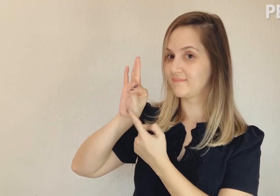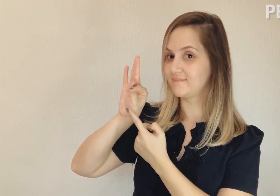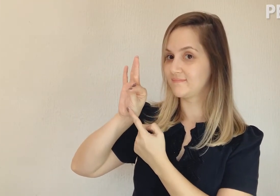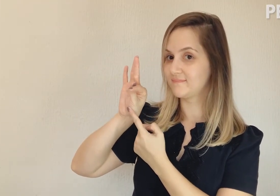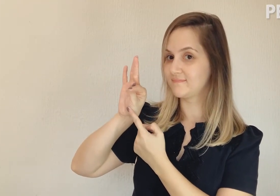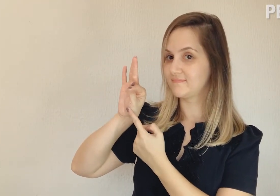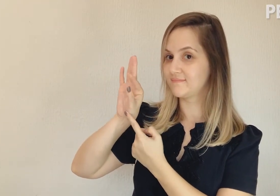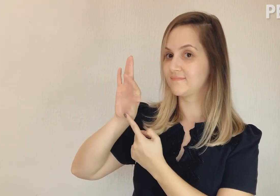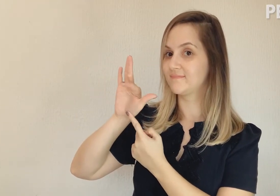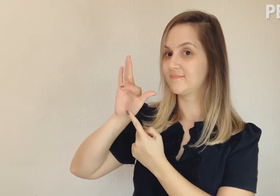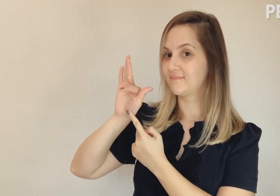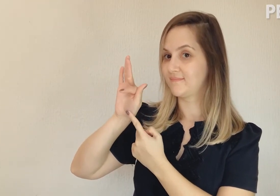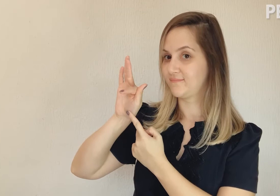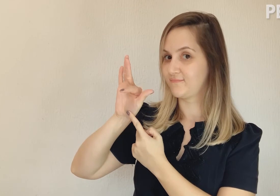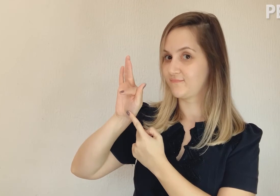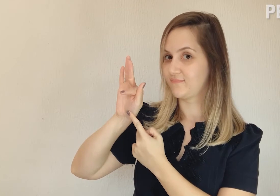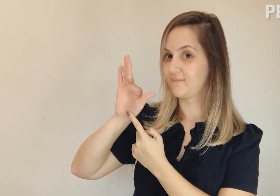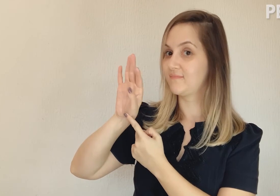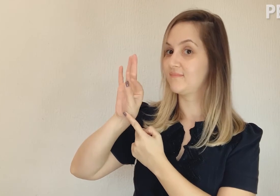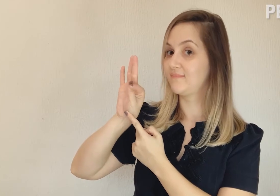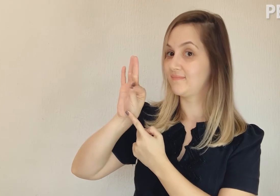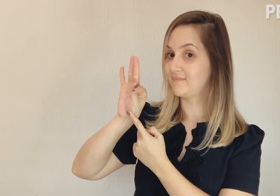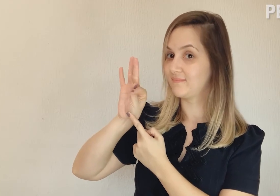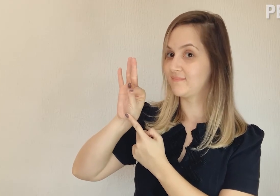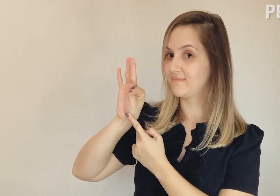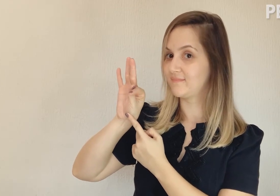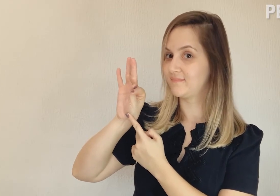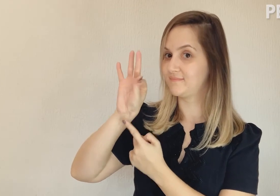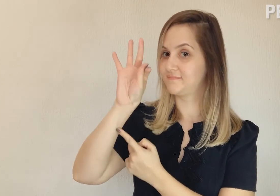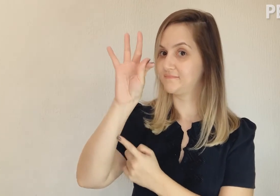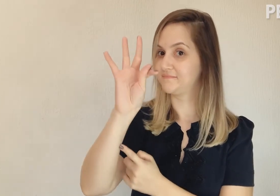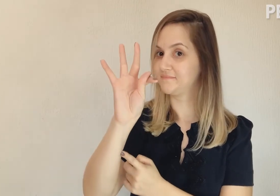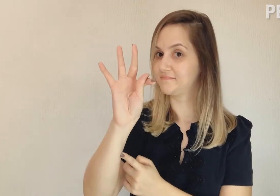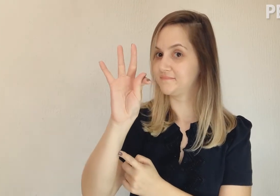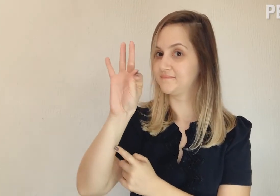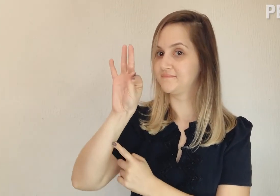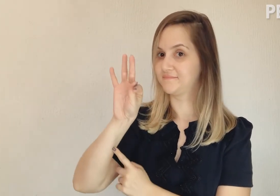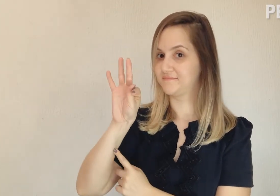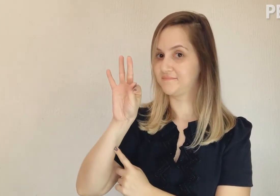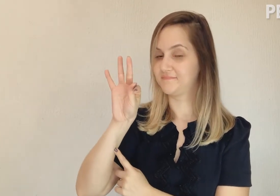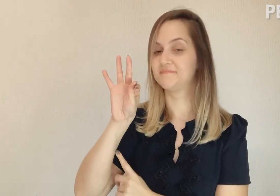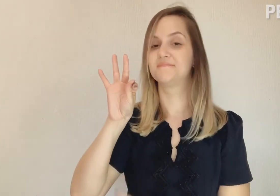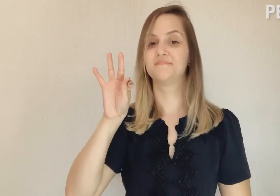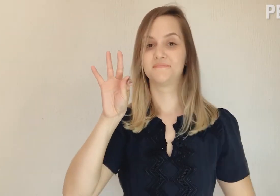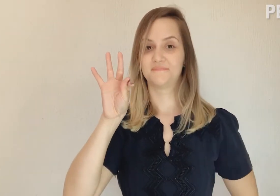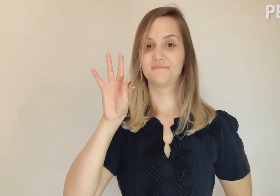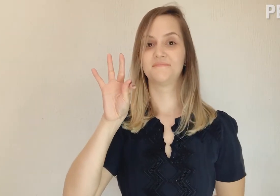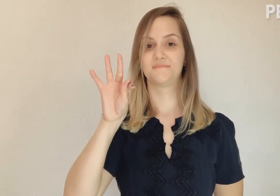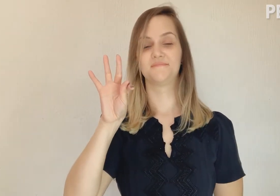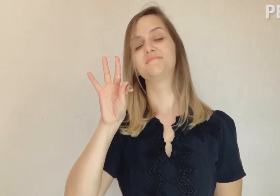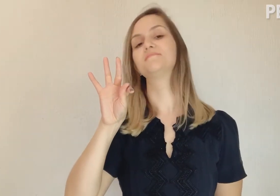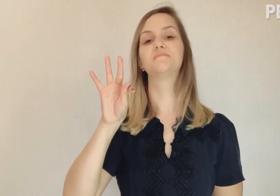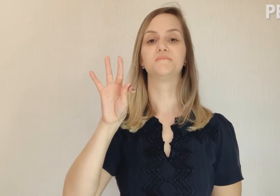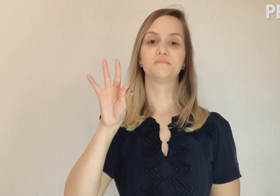fora e o T tá para dentro. Então, F de fora. E o T, o polegar vai lá para dentro, ó.